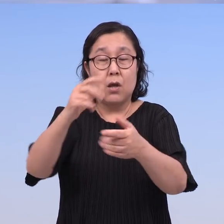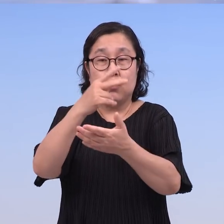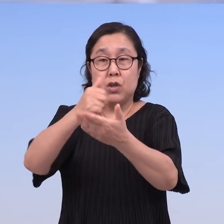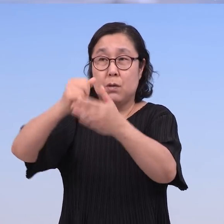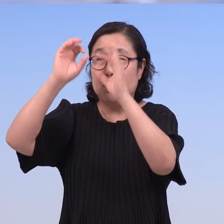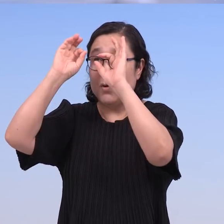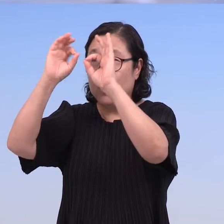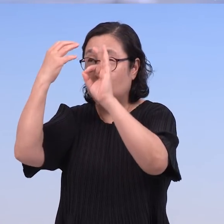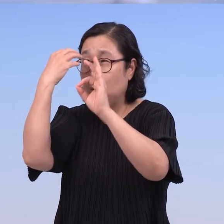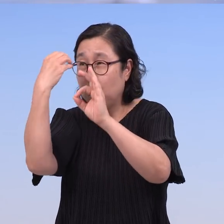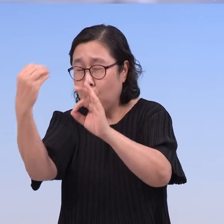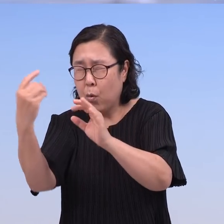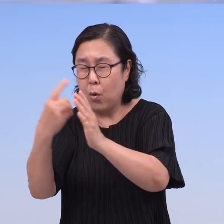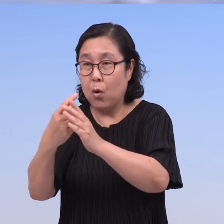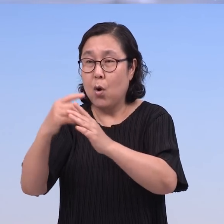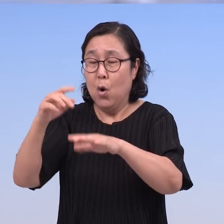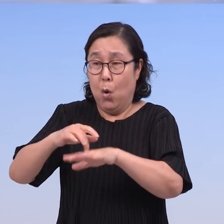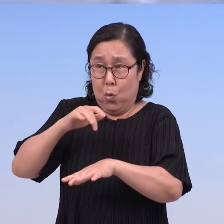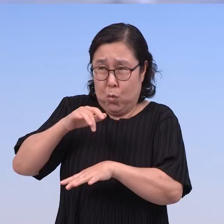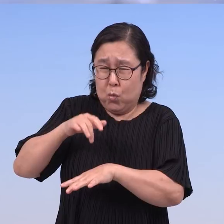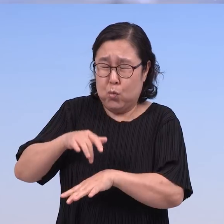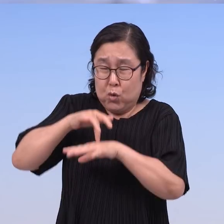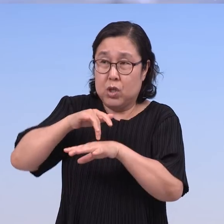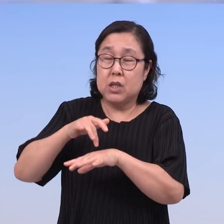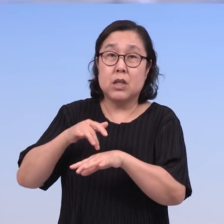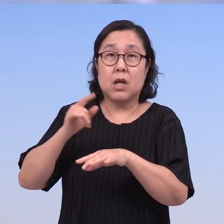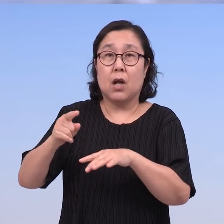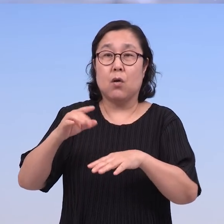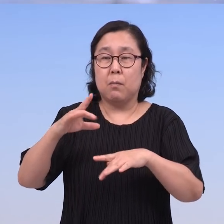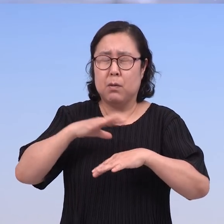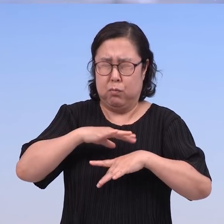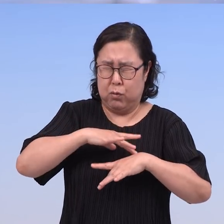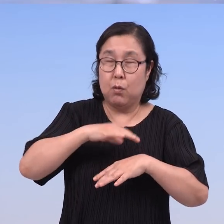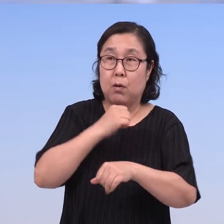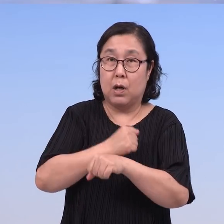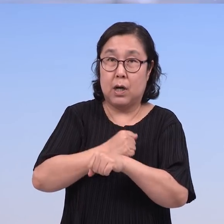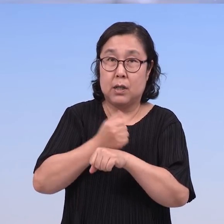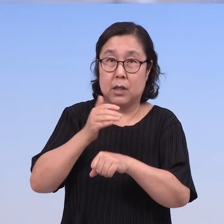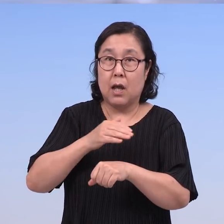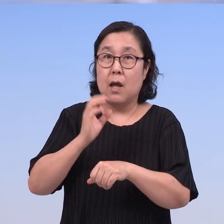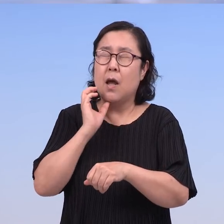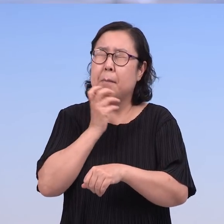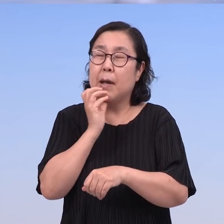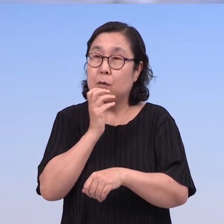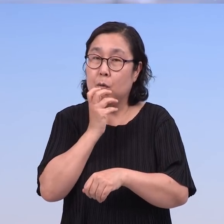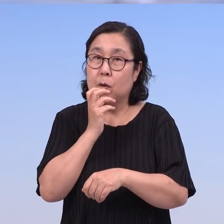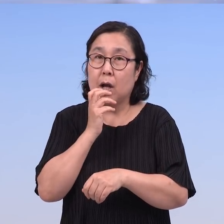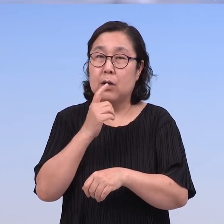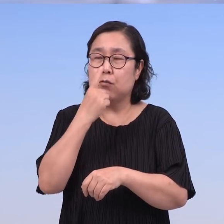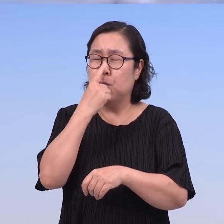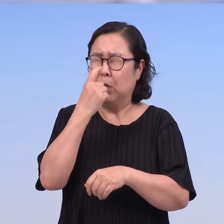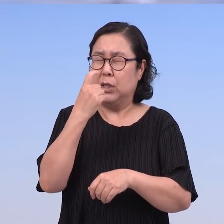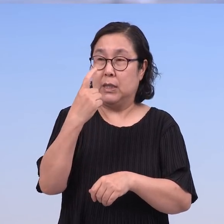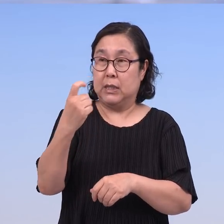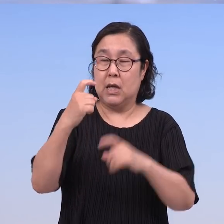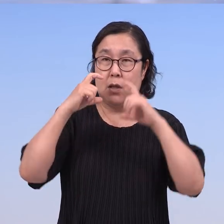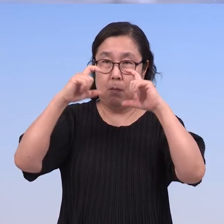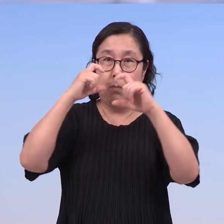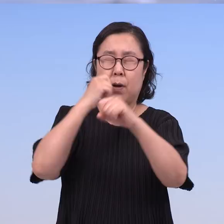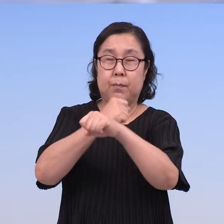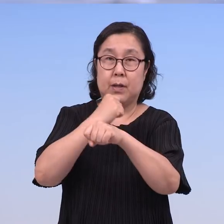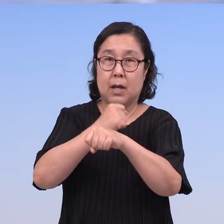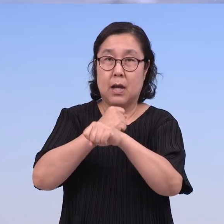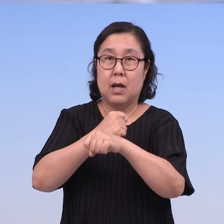제자들은 주님을 보고 막 유령이다 그러면서 막 부들부들 떨고 막 소리 지르고 이러는데, 베드로가 얼마나